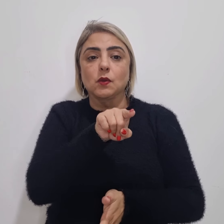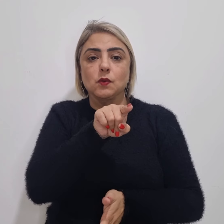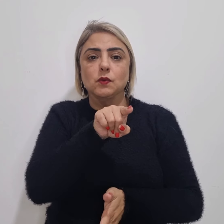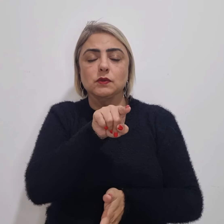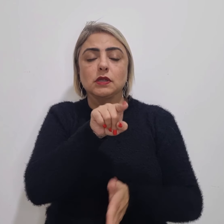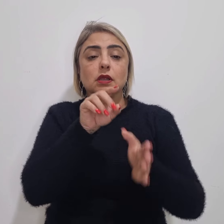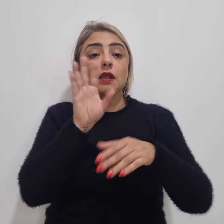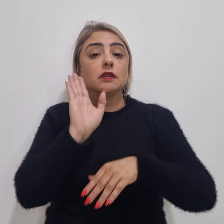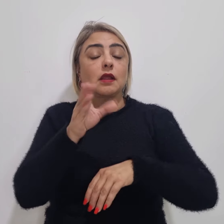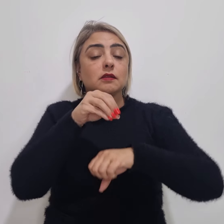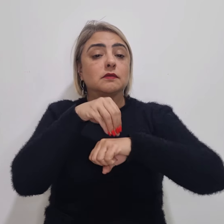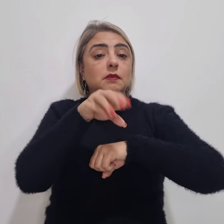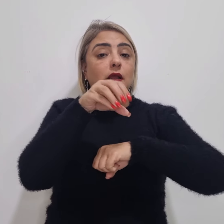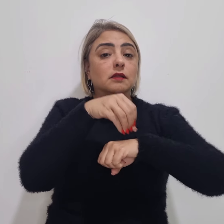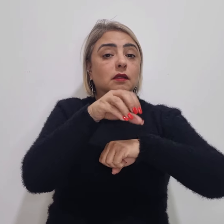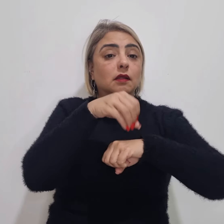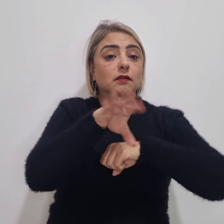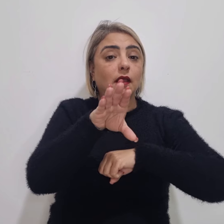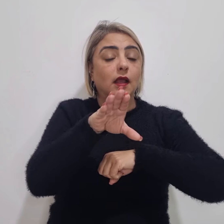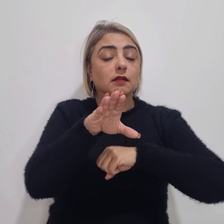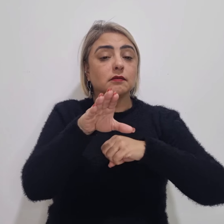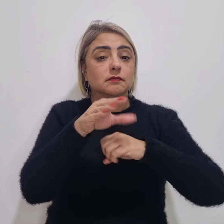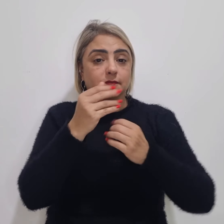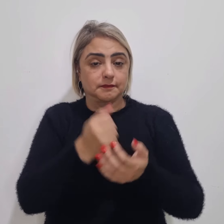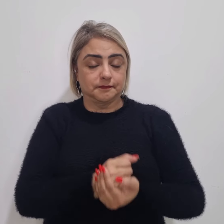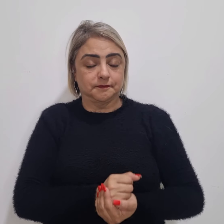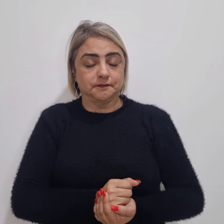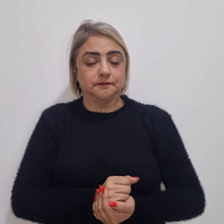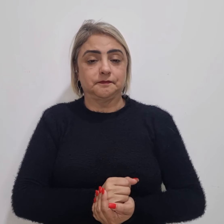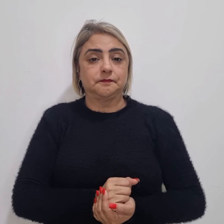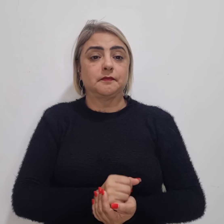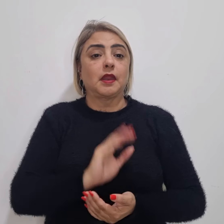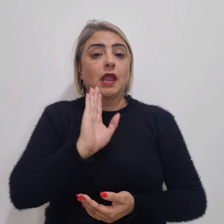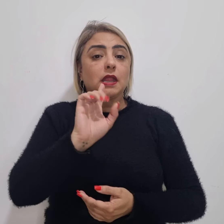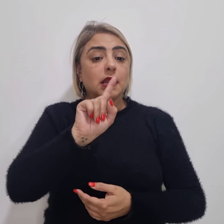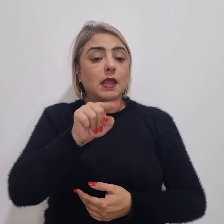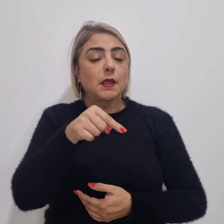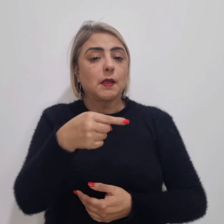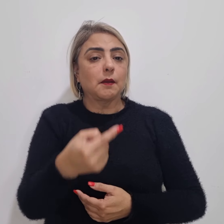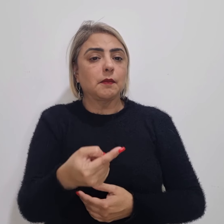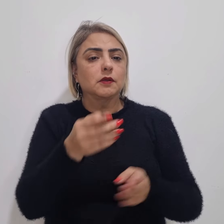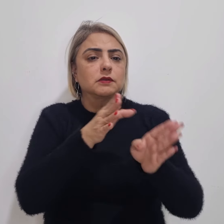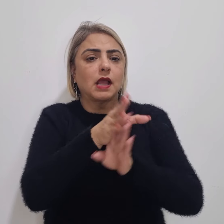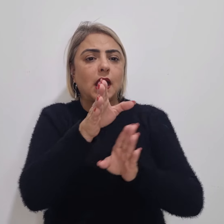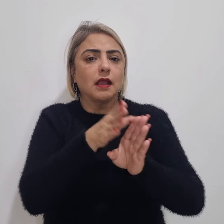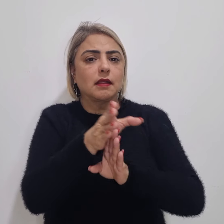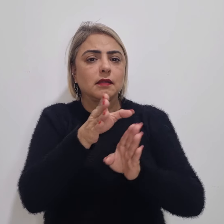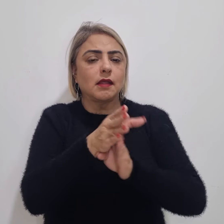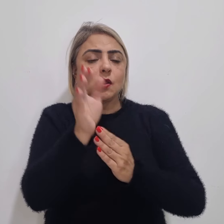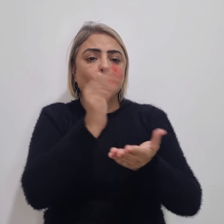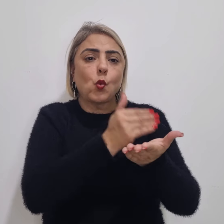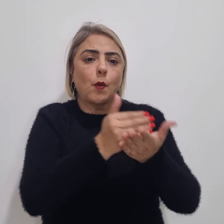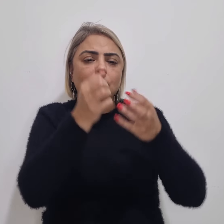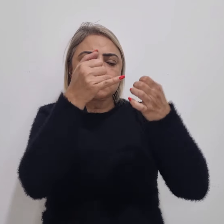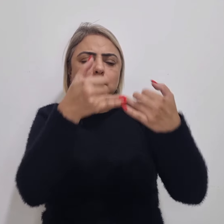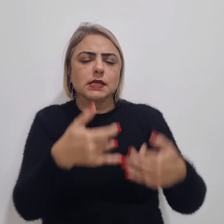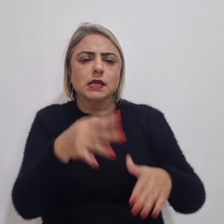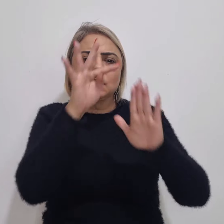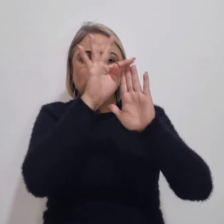disponíveis a partir da metade da página, após as orientações iniciais do texto do